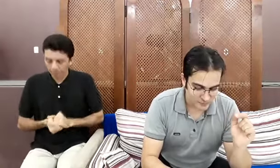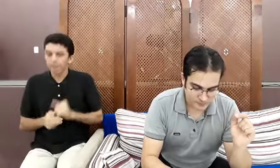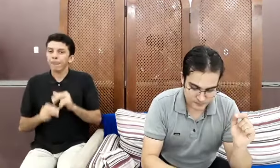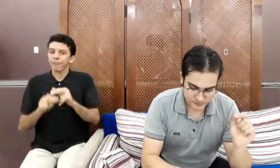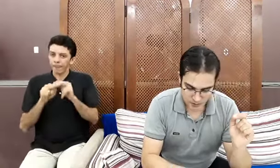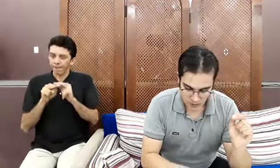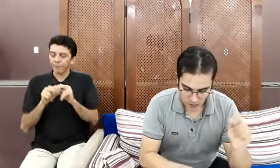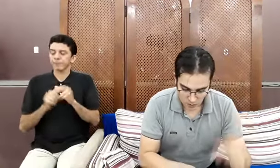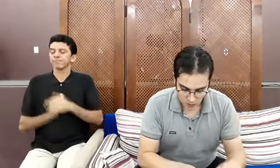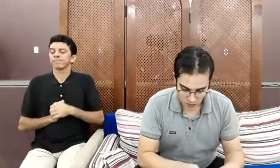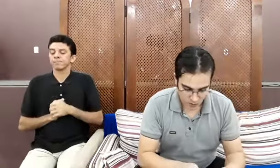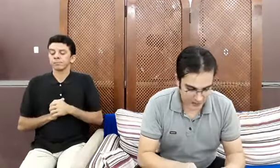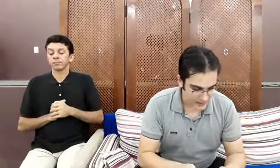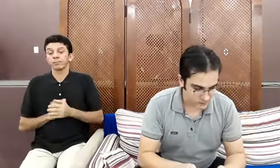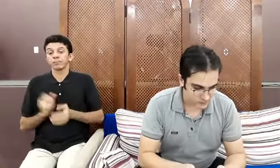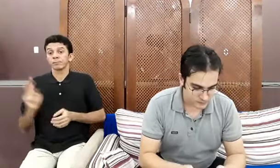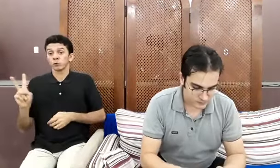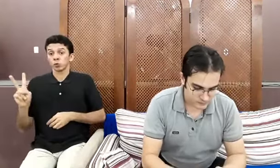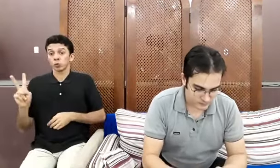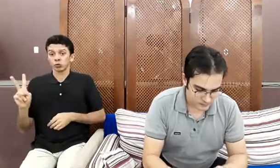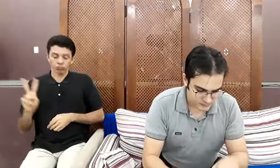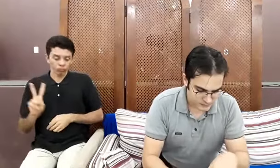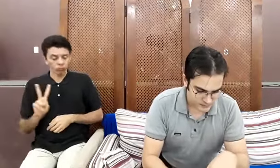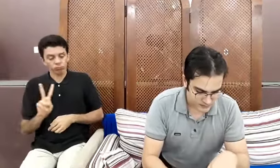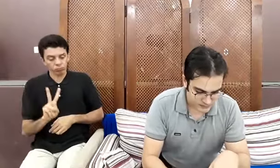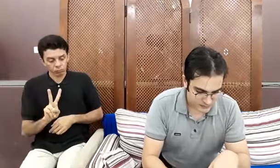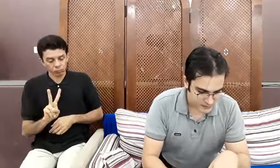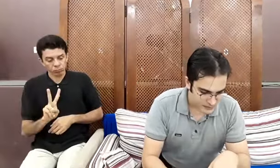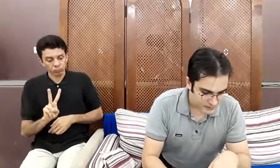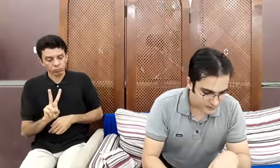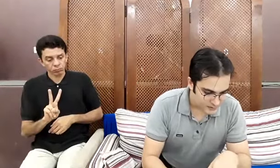chegaram, oraram.